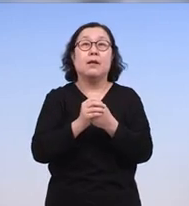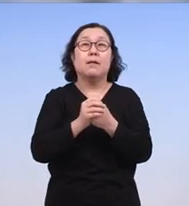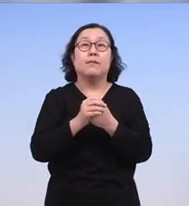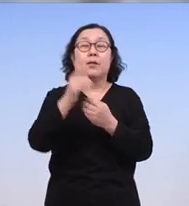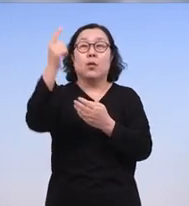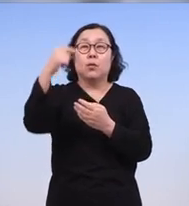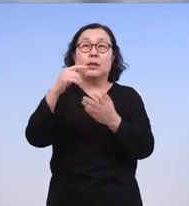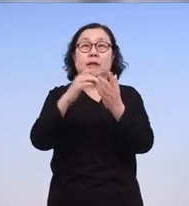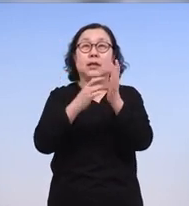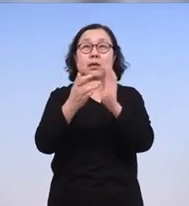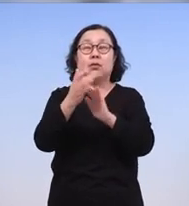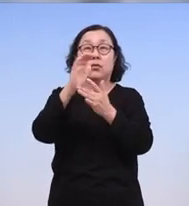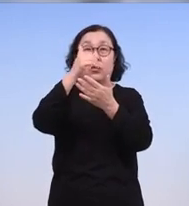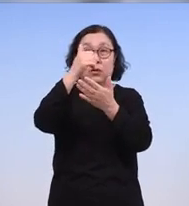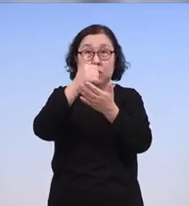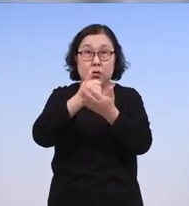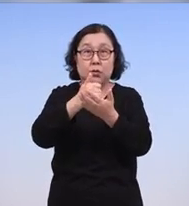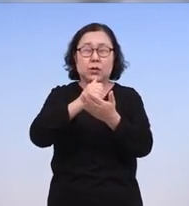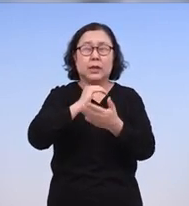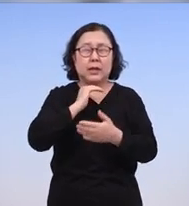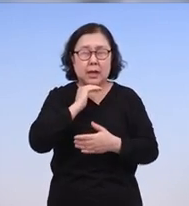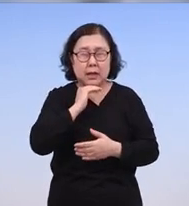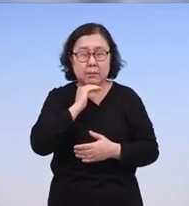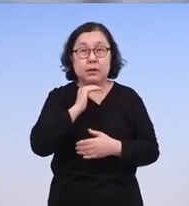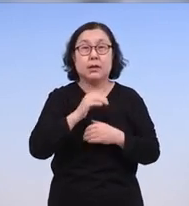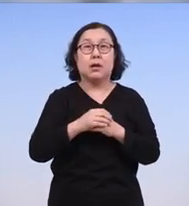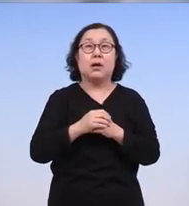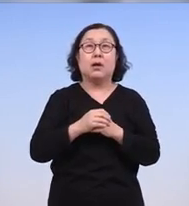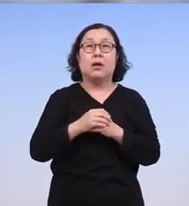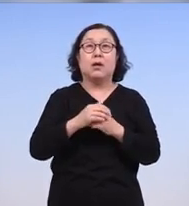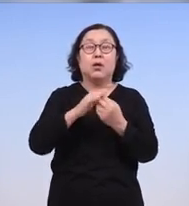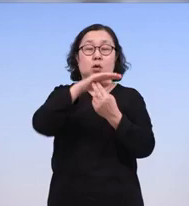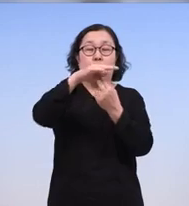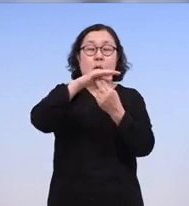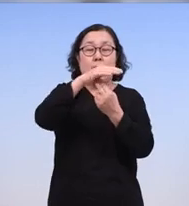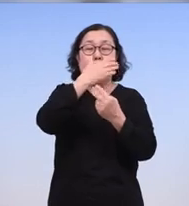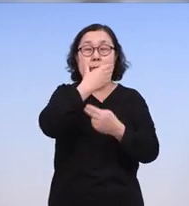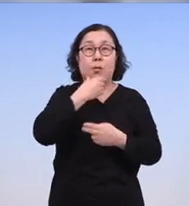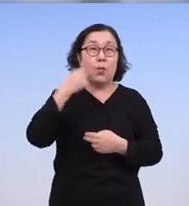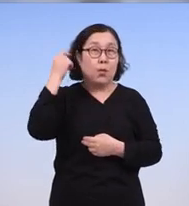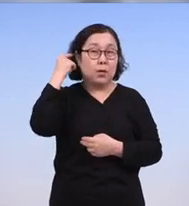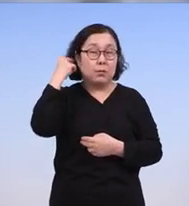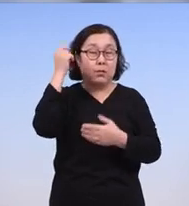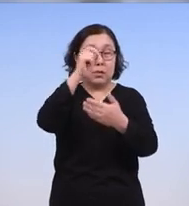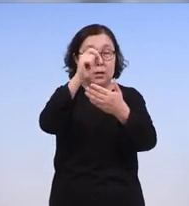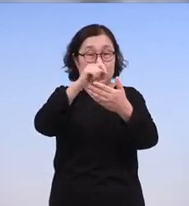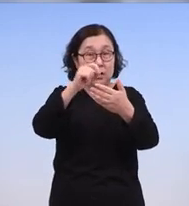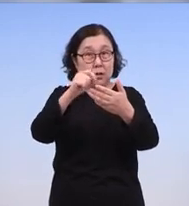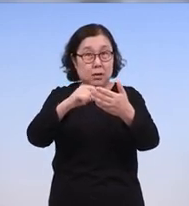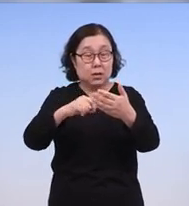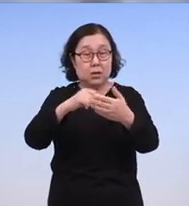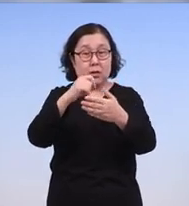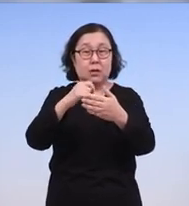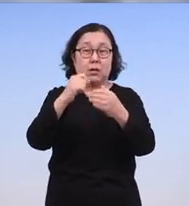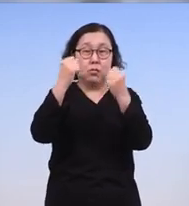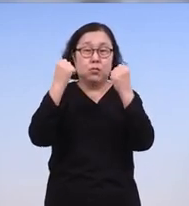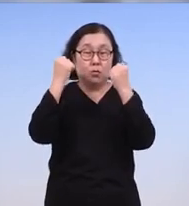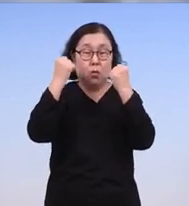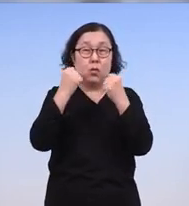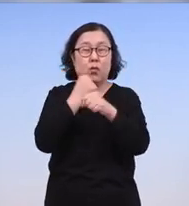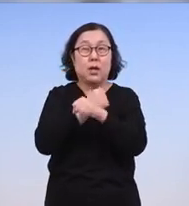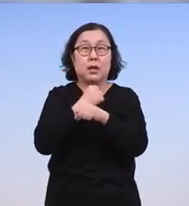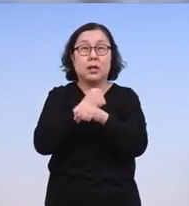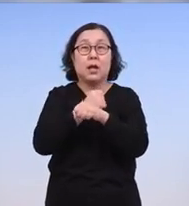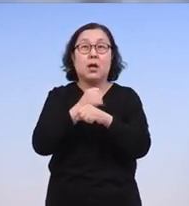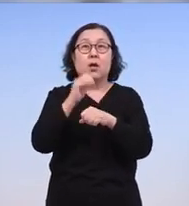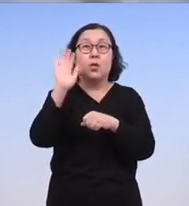들어가면서 이 오신 예수 그리스도 성탄절을 기다리면서 요한복음을 필사, 그렇게 노트에다가 쓰는 운동을